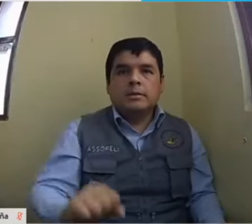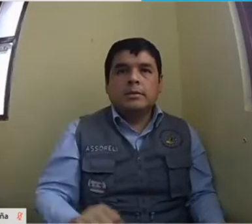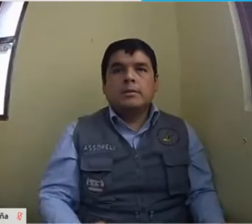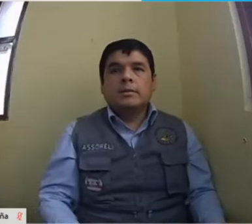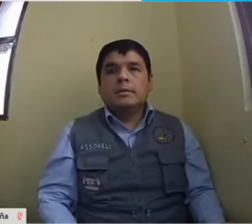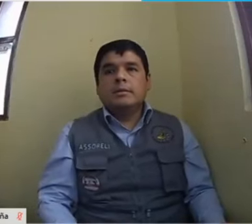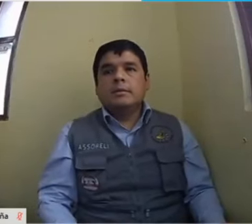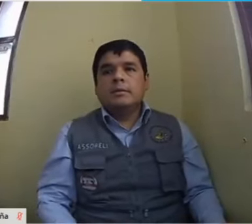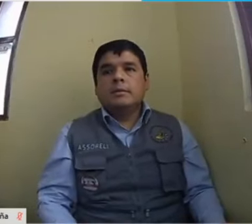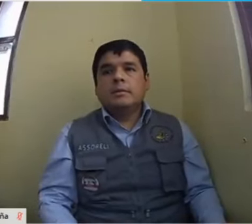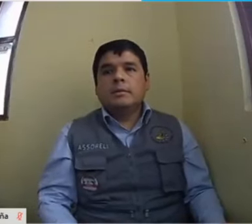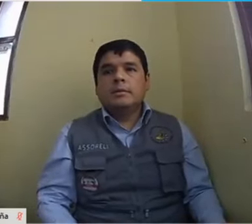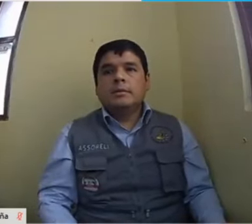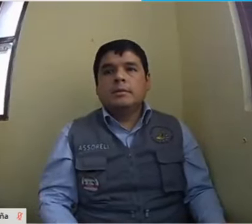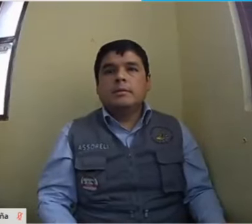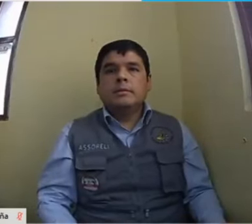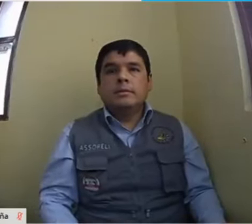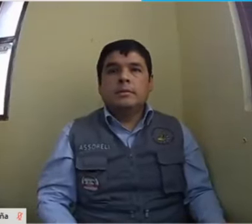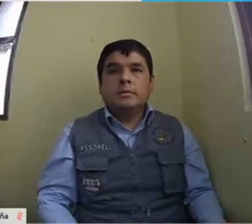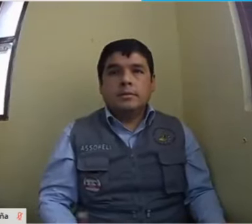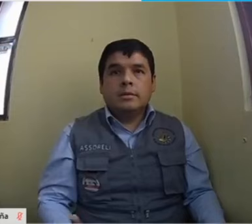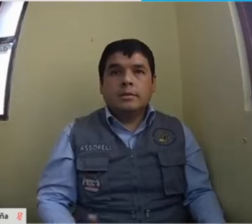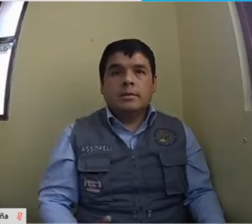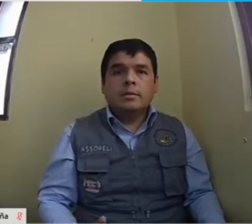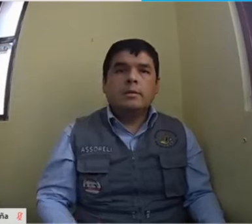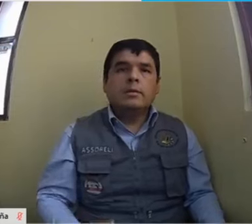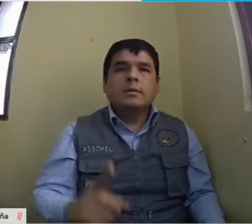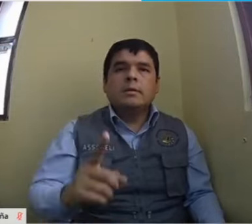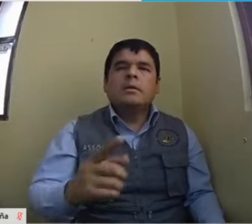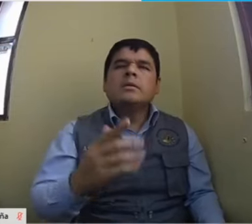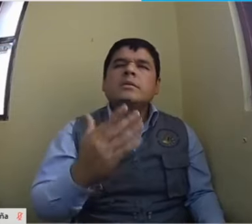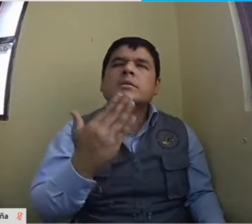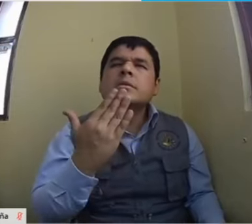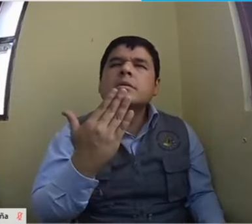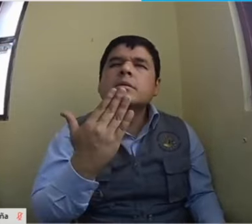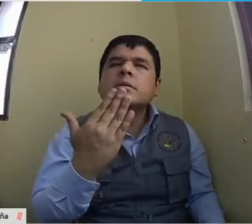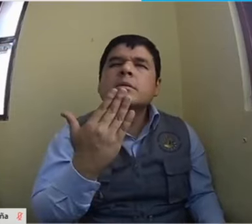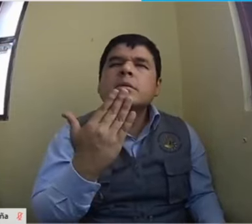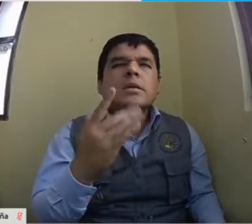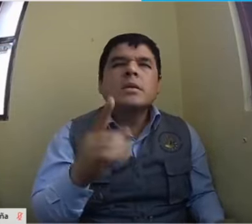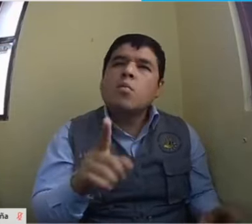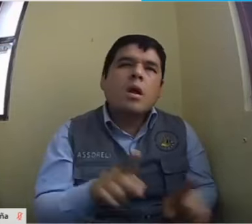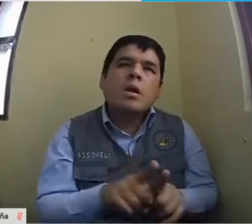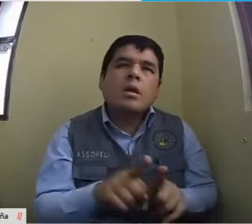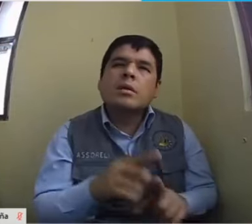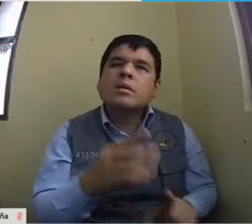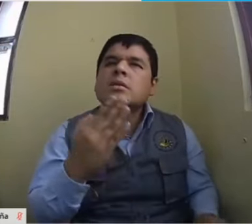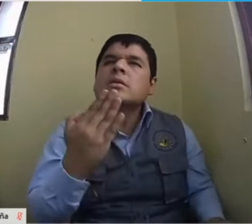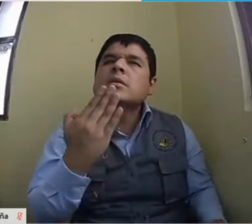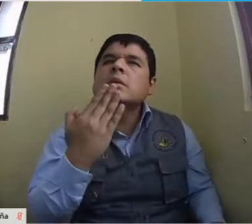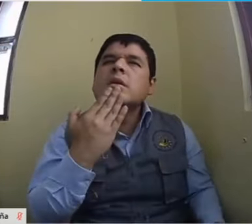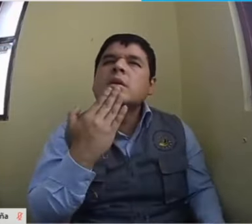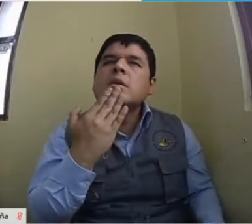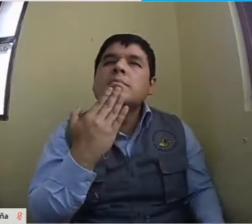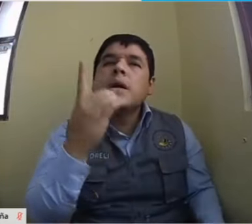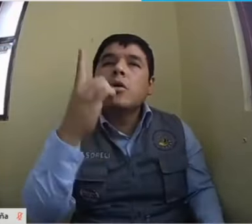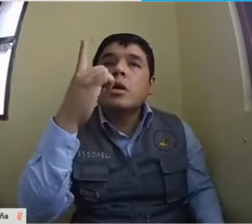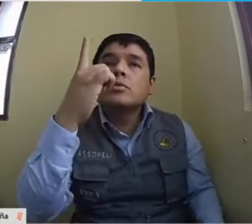¿Quiénes? Acaba de deletrear Ronald la pregunta que puede utilizarse como un plural. ¿Quiénes? Es igual que quién,